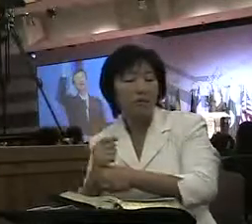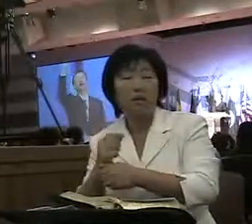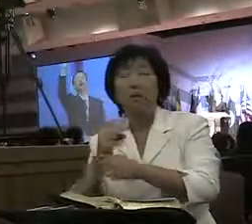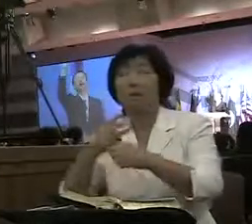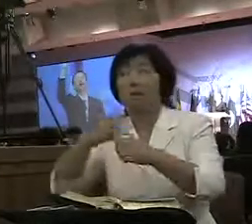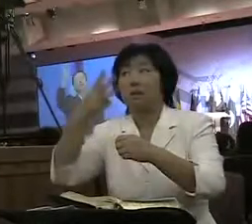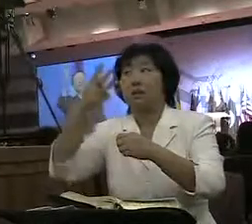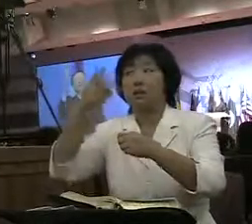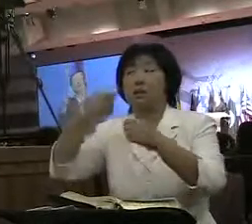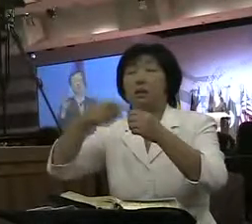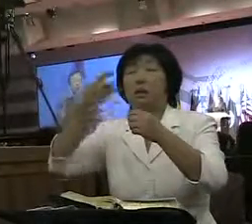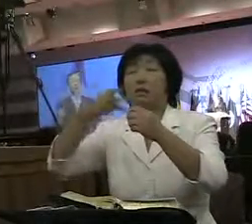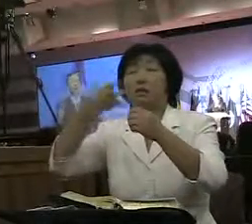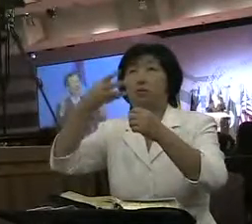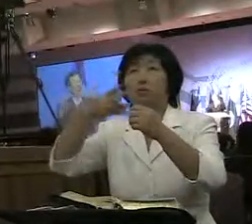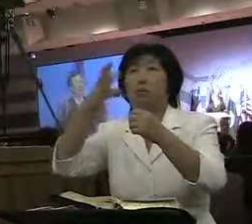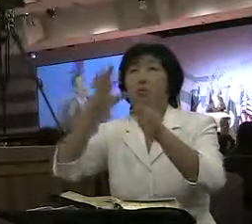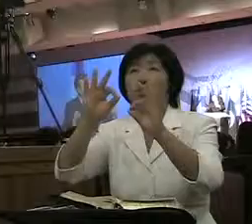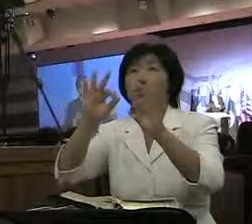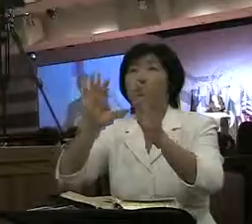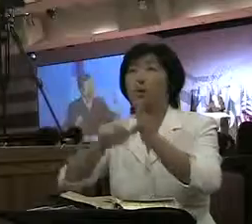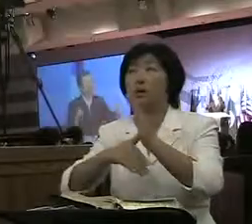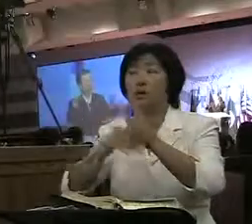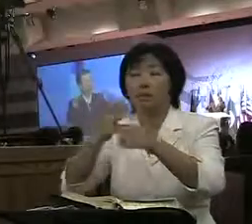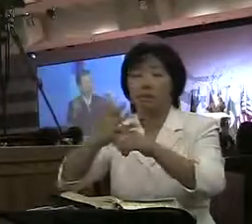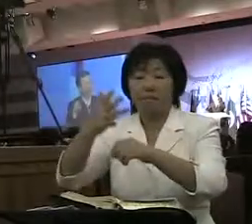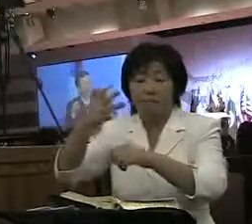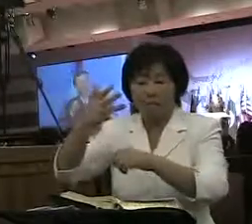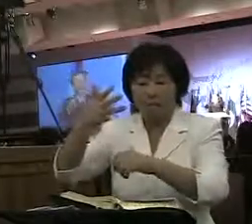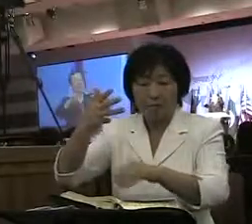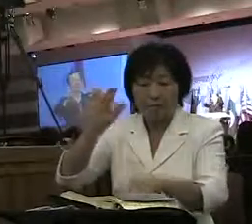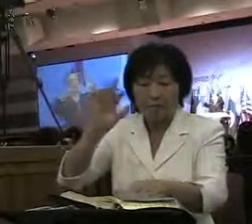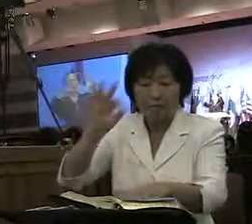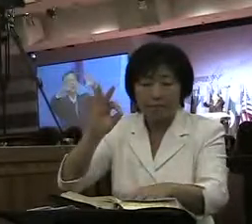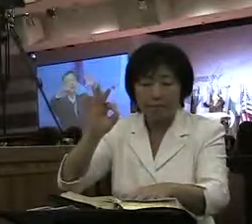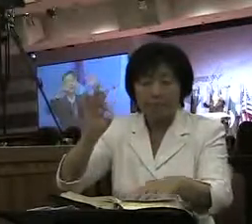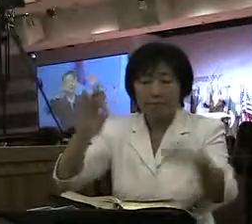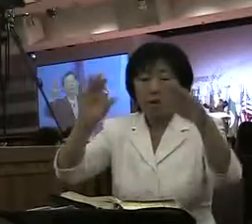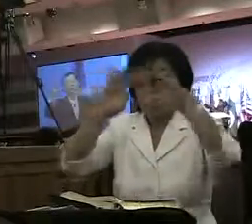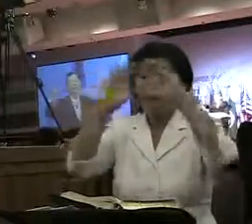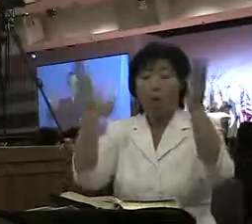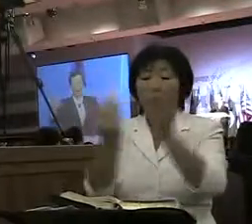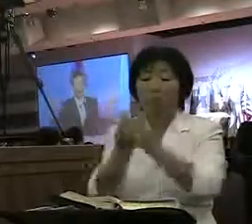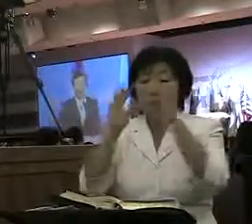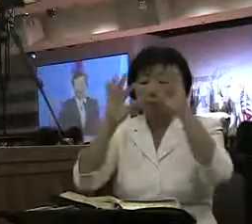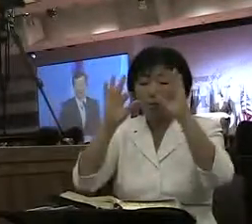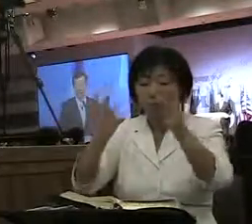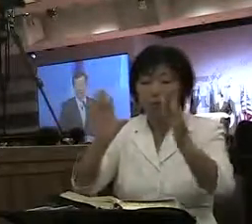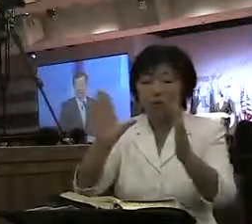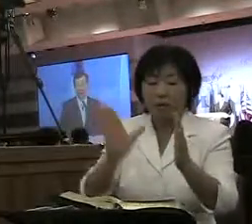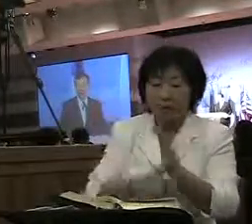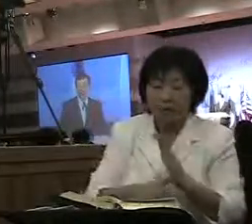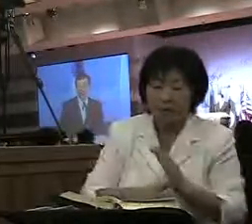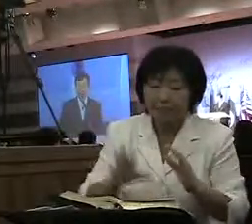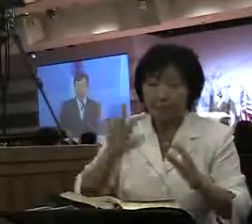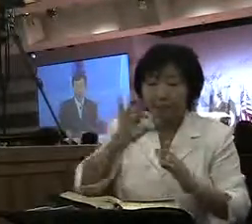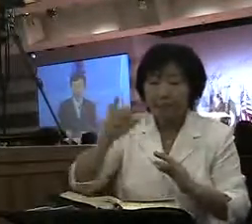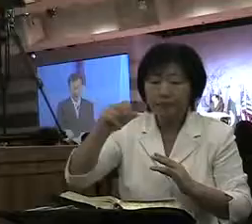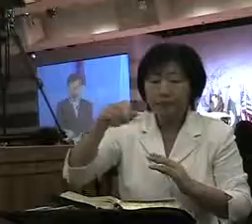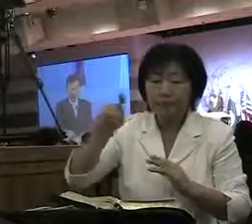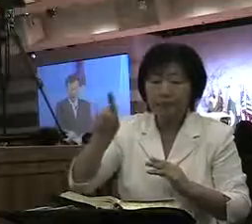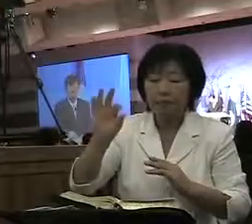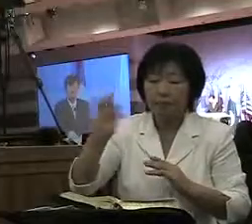세 가지를 다 보았을 때 8절에 보니까 then, 영어로 보면 then, 이 모든 것을 보았을 때 이사야가